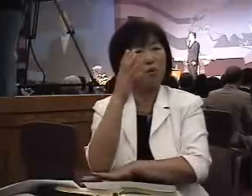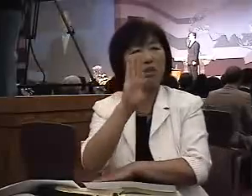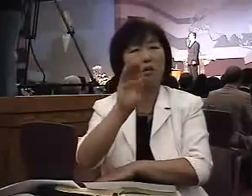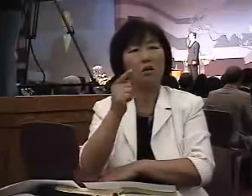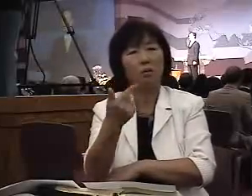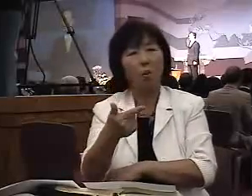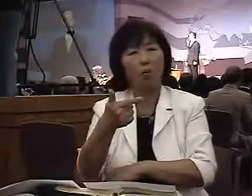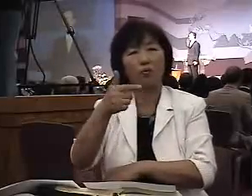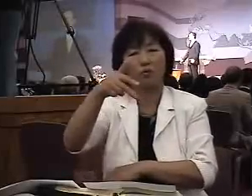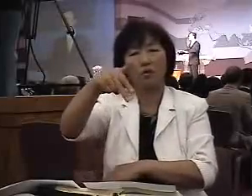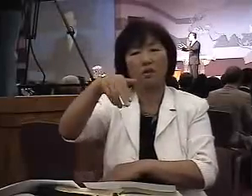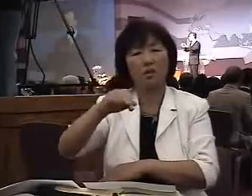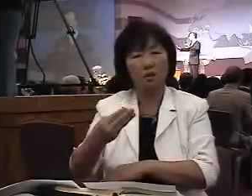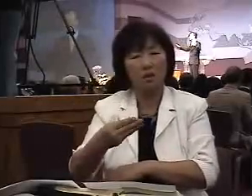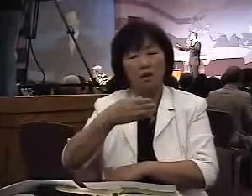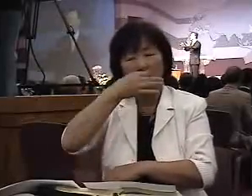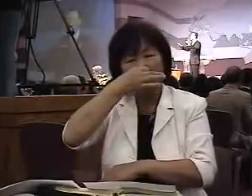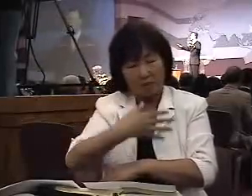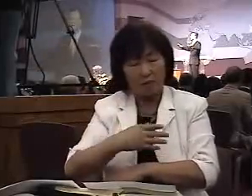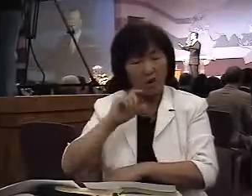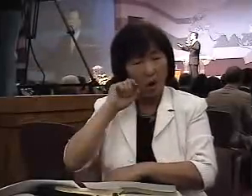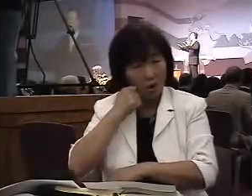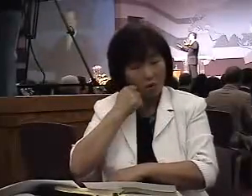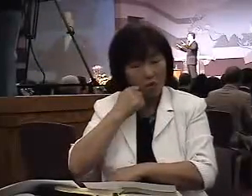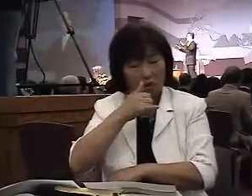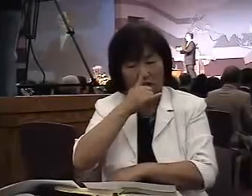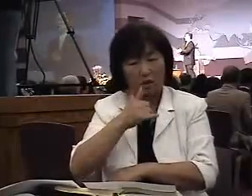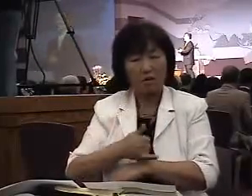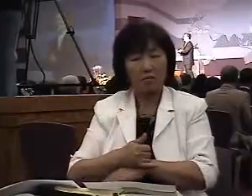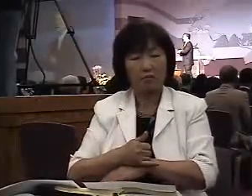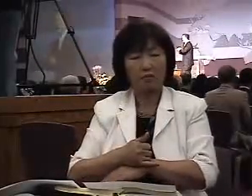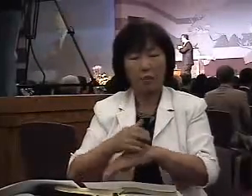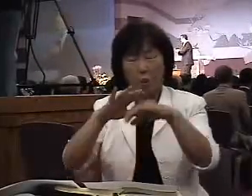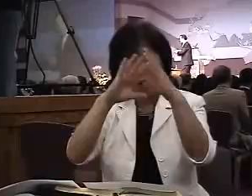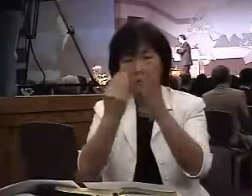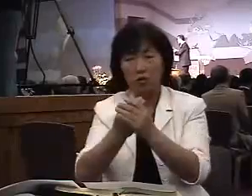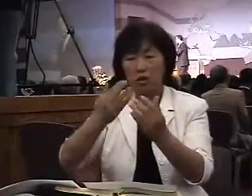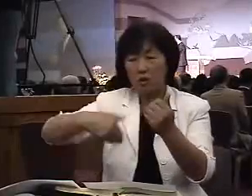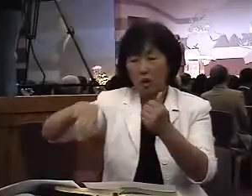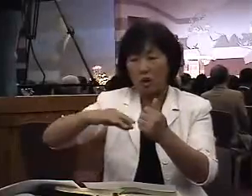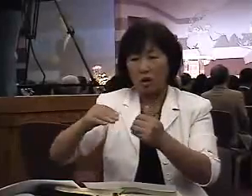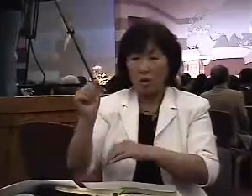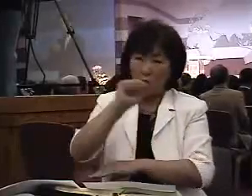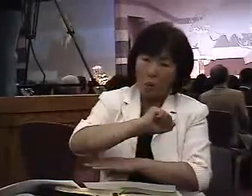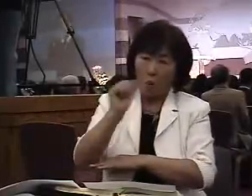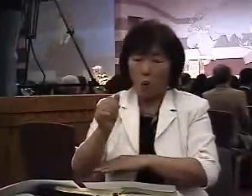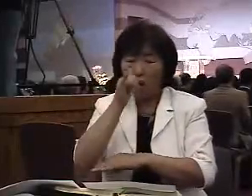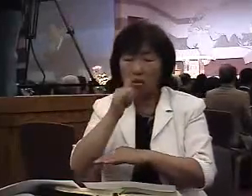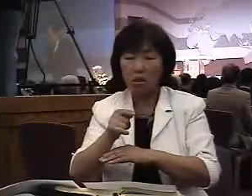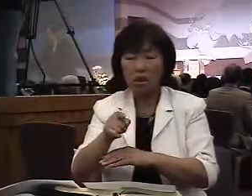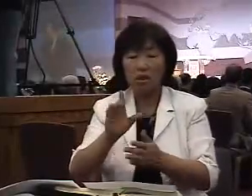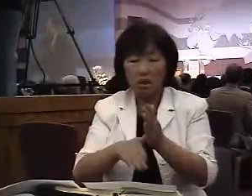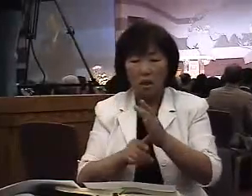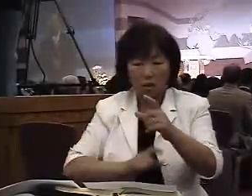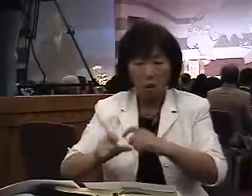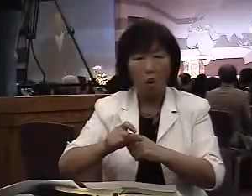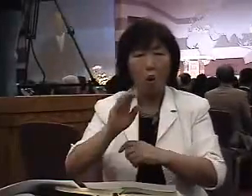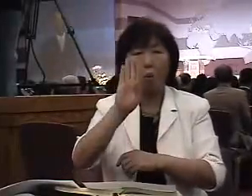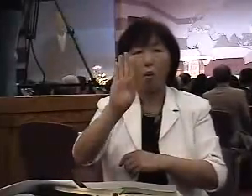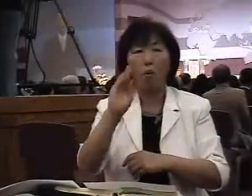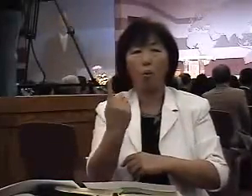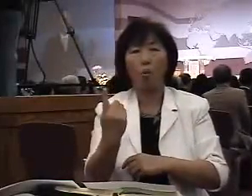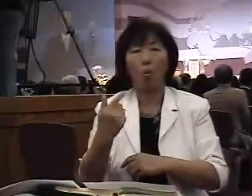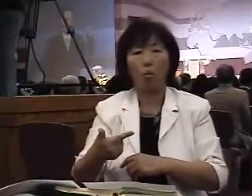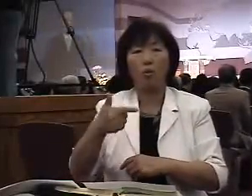힘들고 어려우냐, 지금 모든 주위가 요동되고 있느냐, 이때야 비로소 우리가 더욱더 본질에